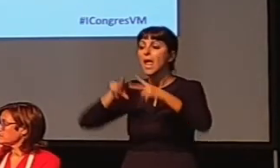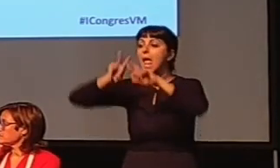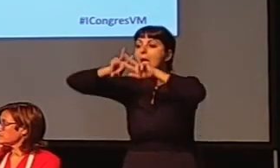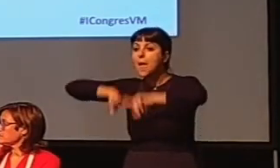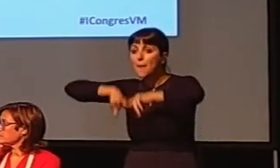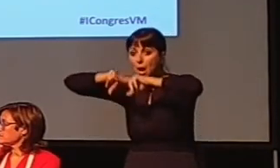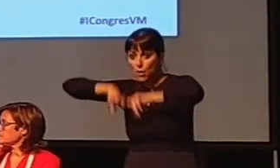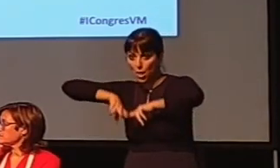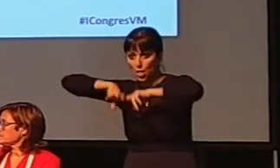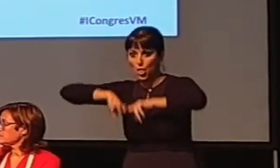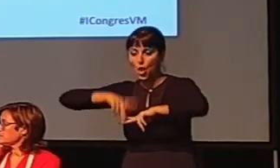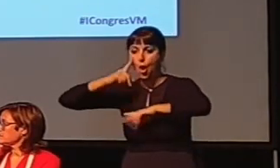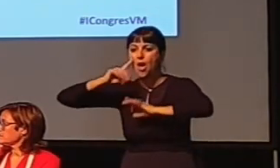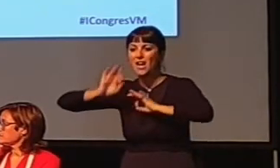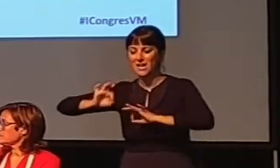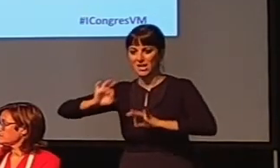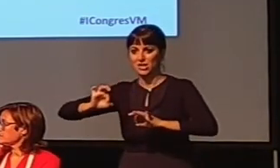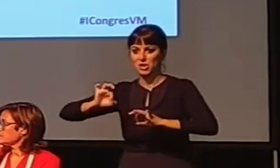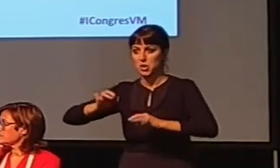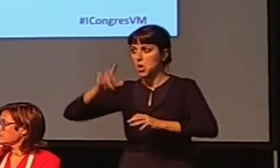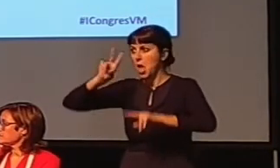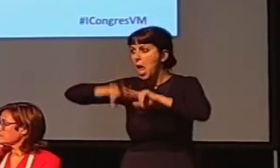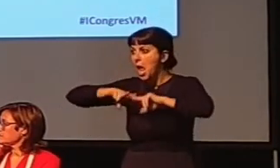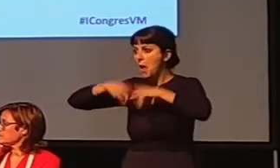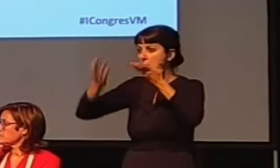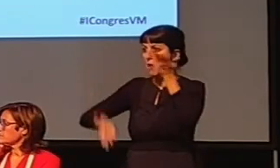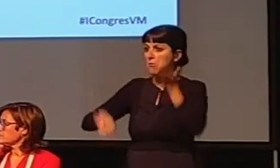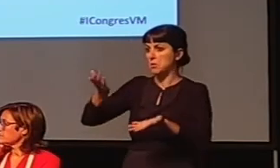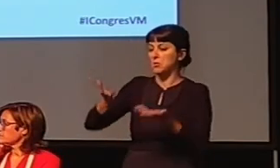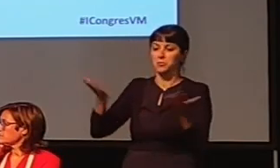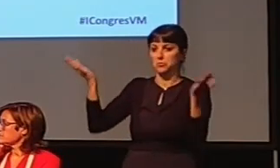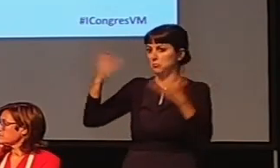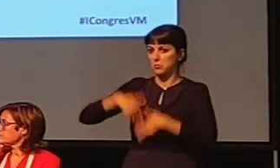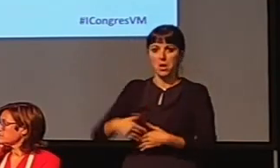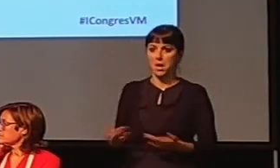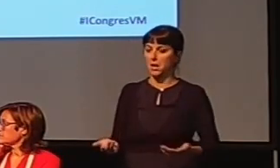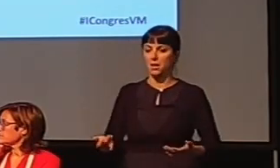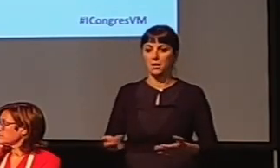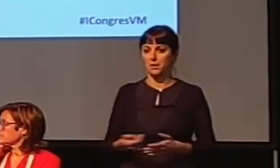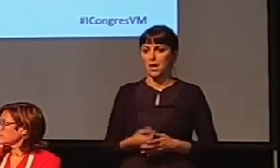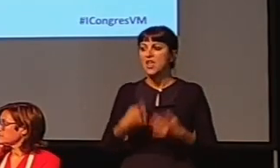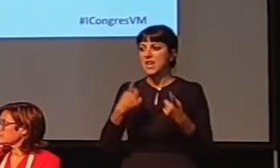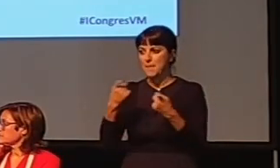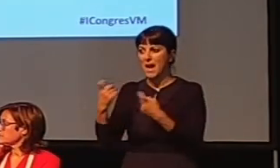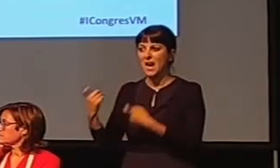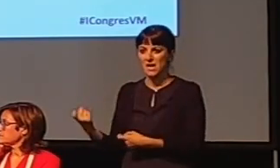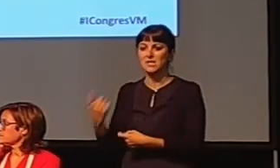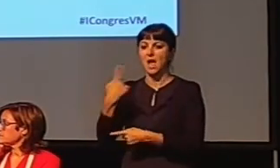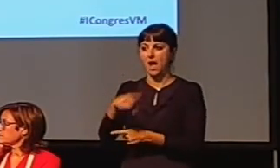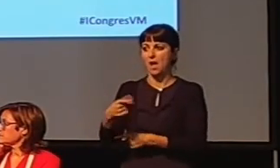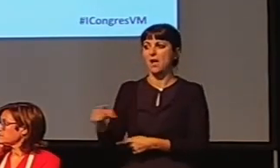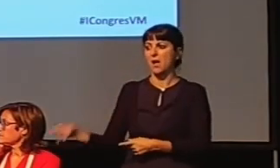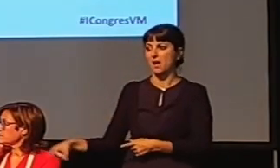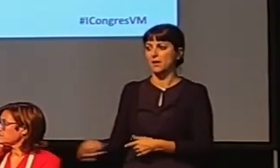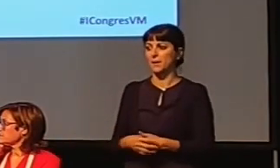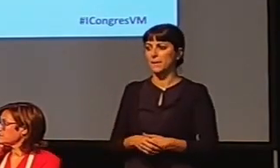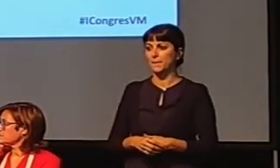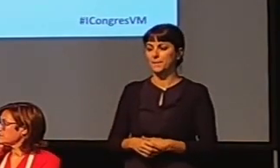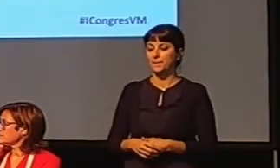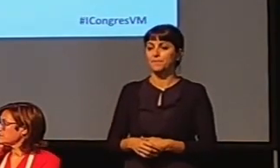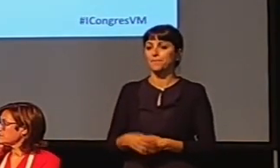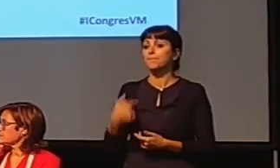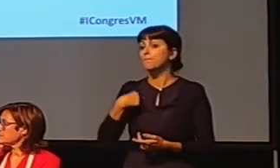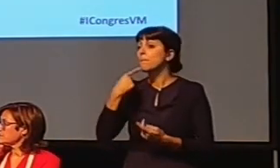no avaluen, o sigui, no avaluen, tenen mancances respecte a alguns dels elements que tenen que veure amb això. Ho dic